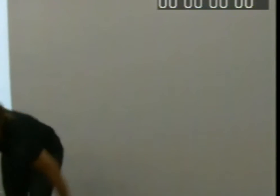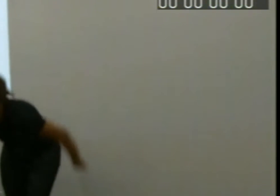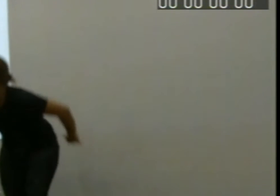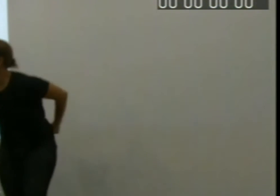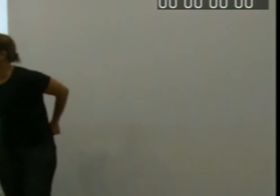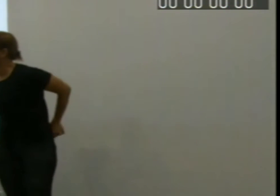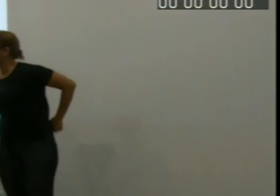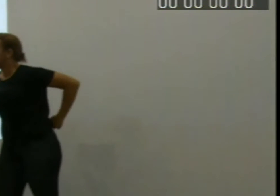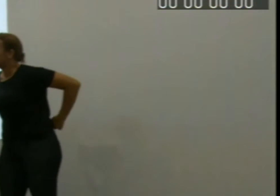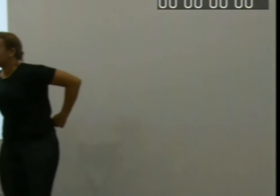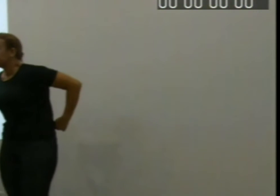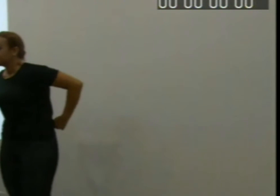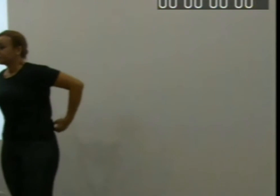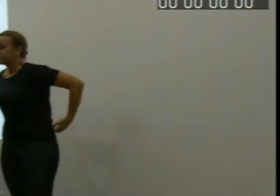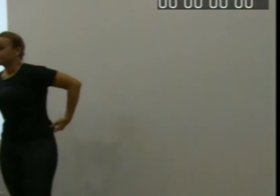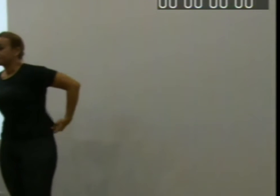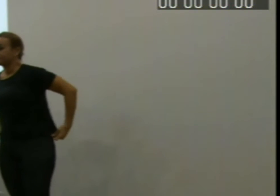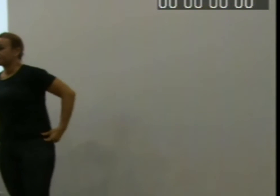para